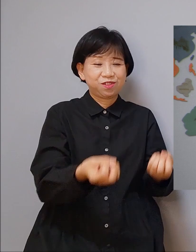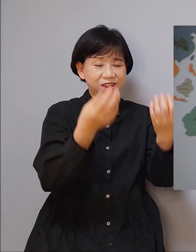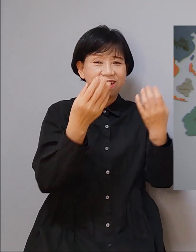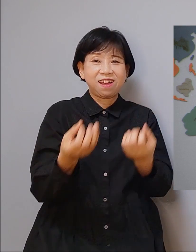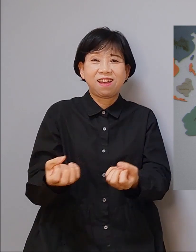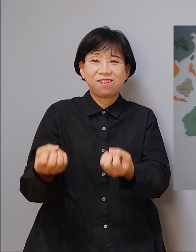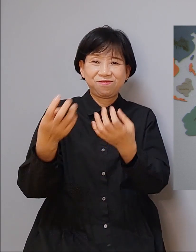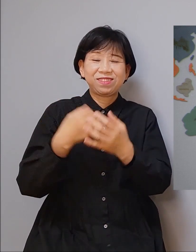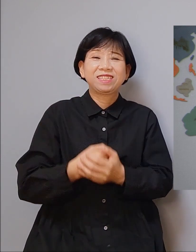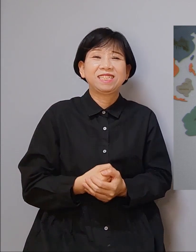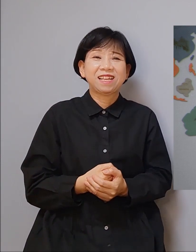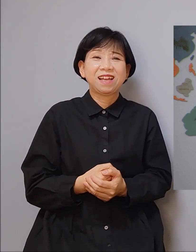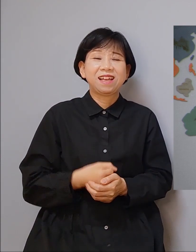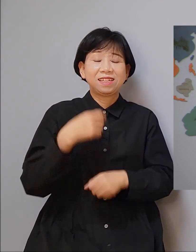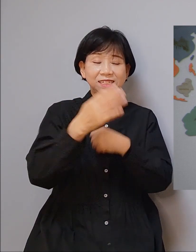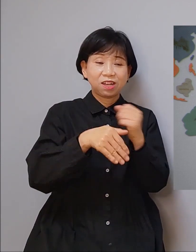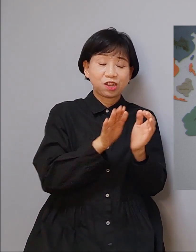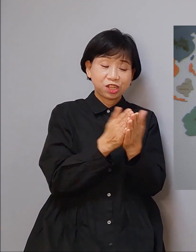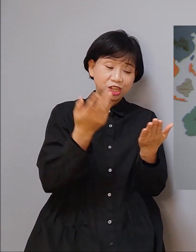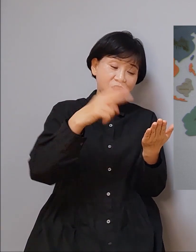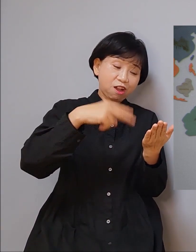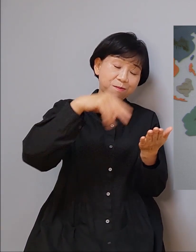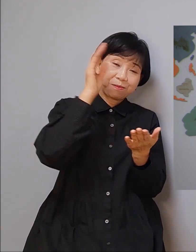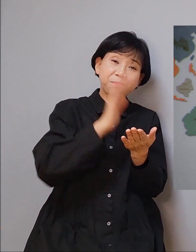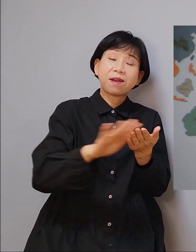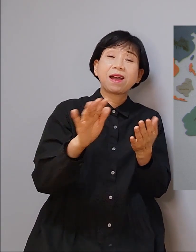또 성경을 읽으시고